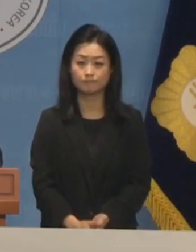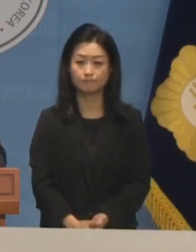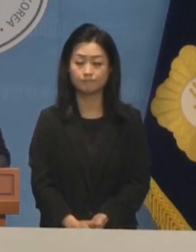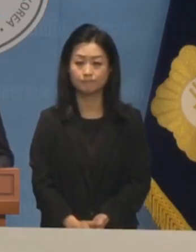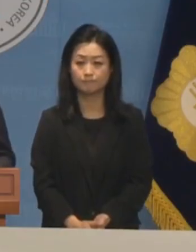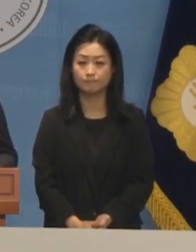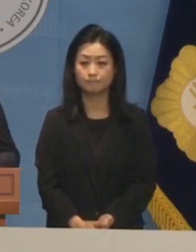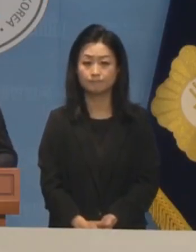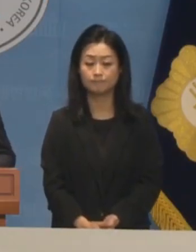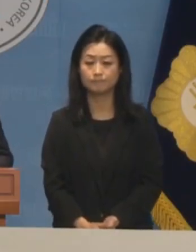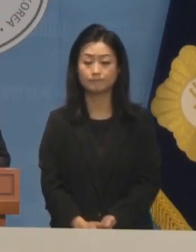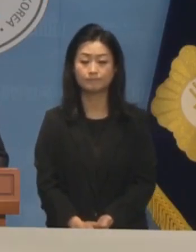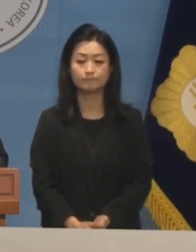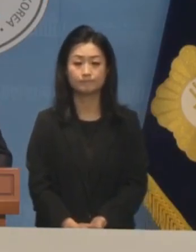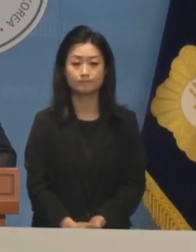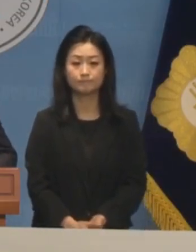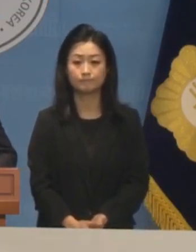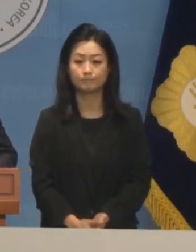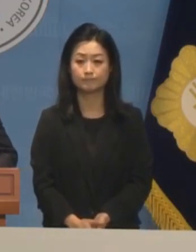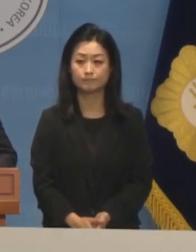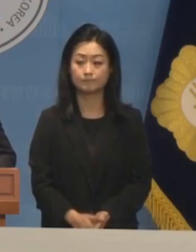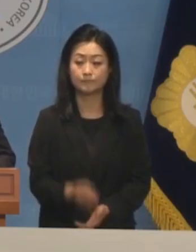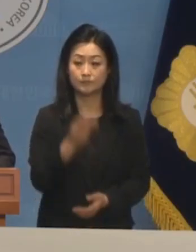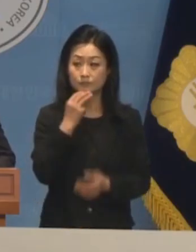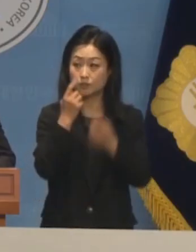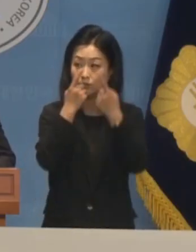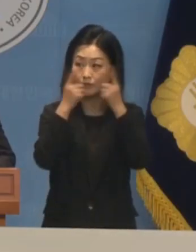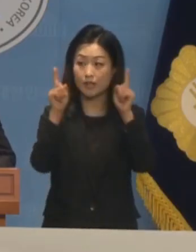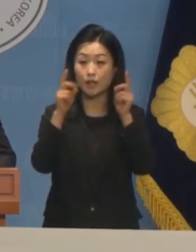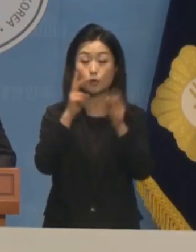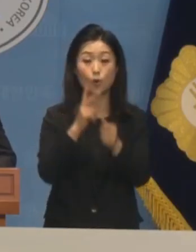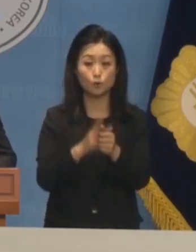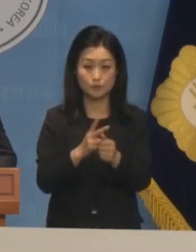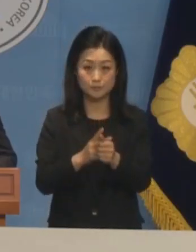예, 박상인 서울대 교수님께서